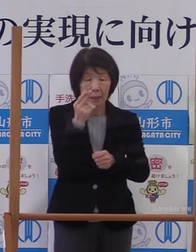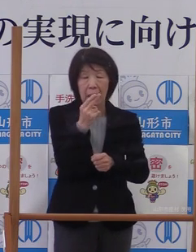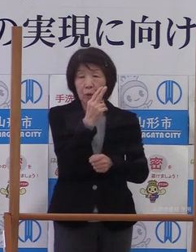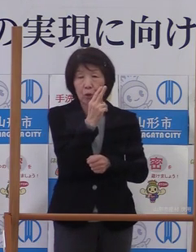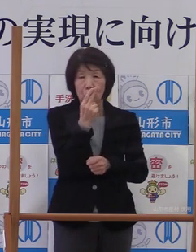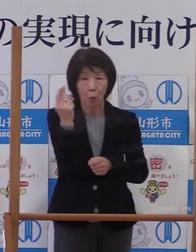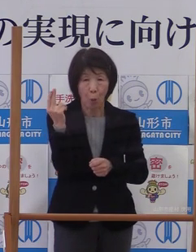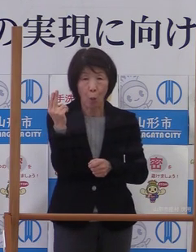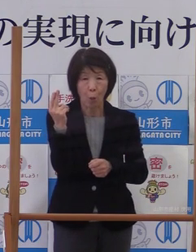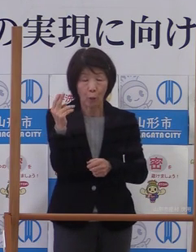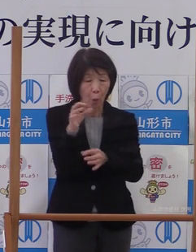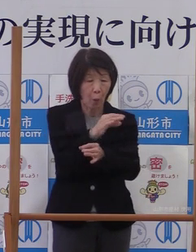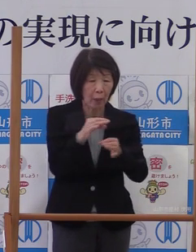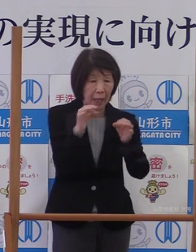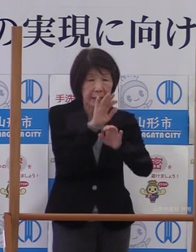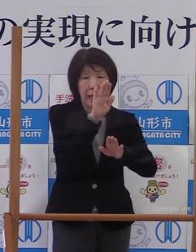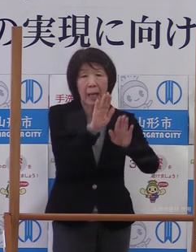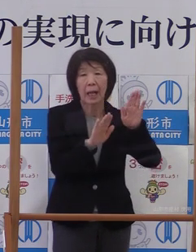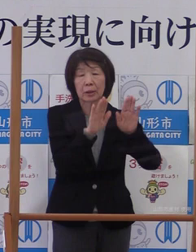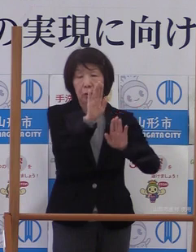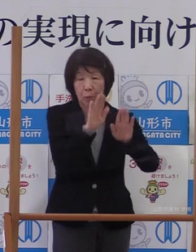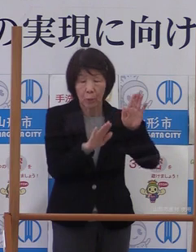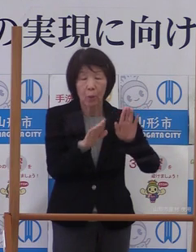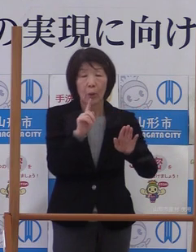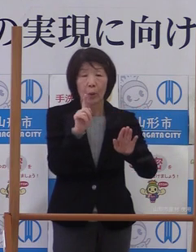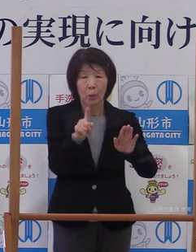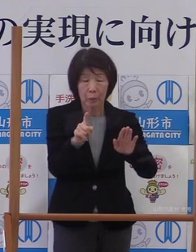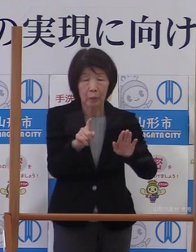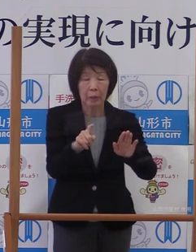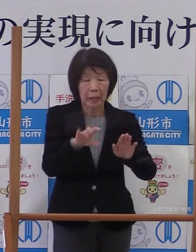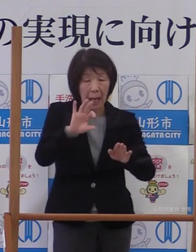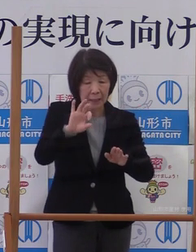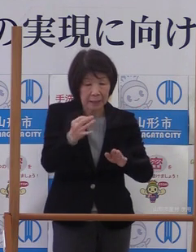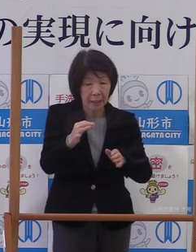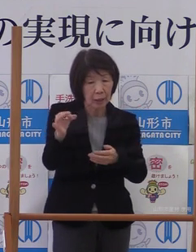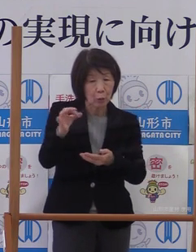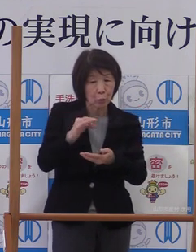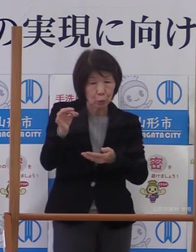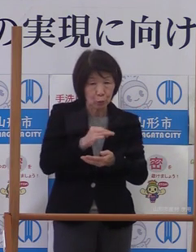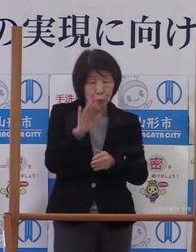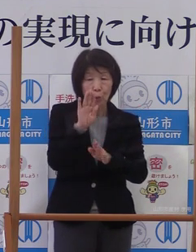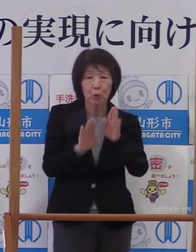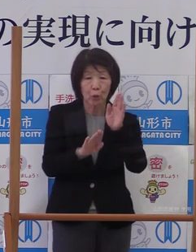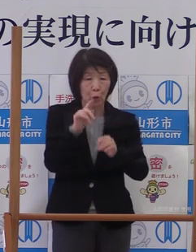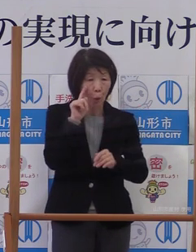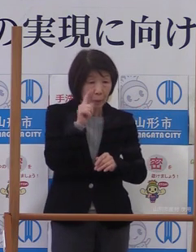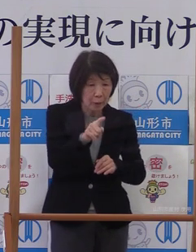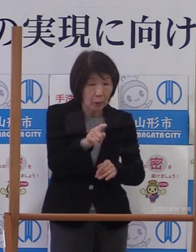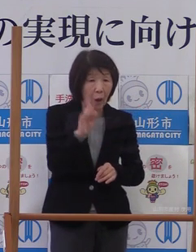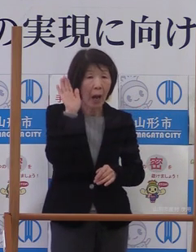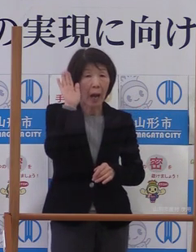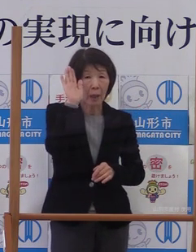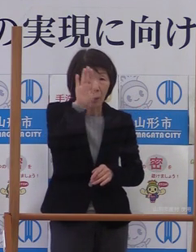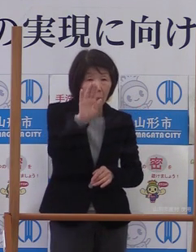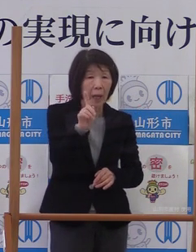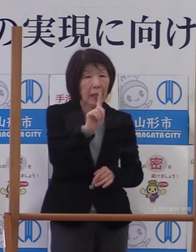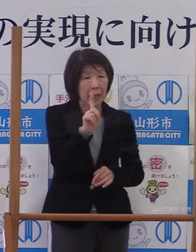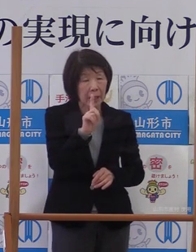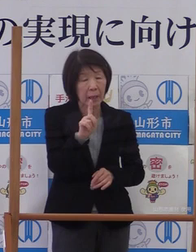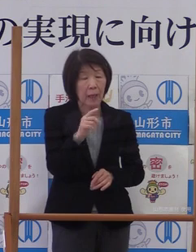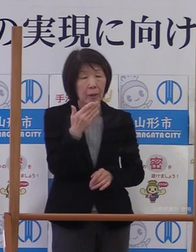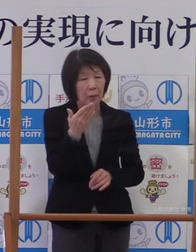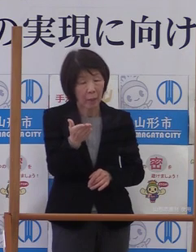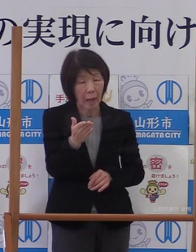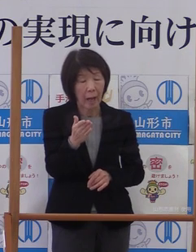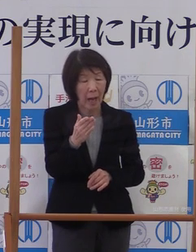の経済活動の状況とか税の収入の状況などを見れば、その後やはりですね、抑える